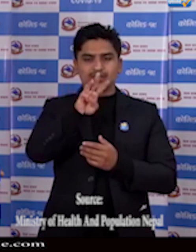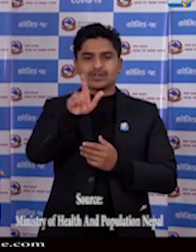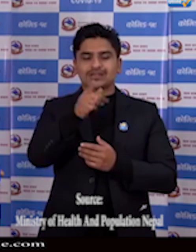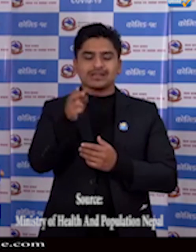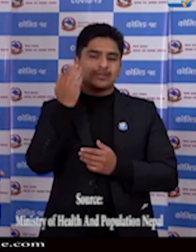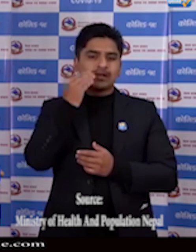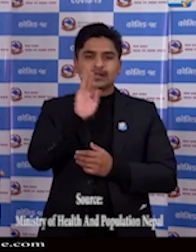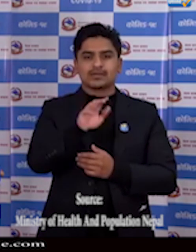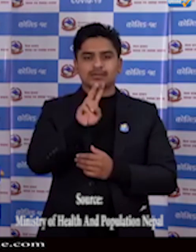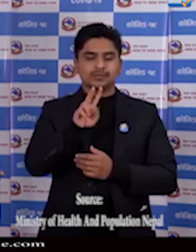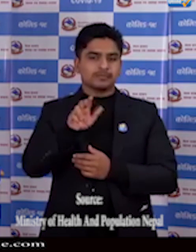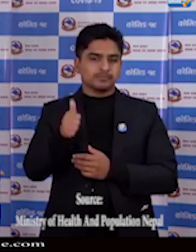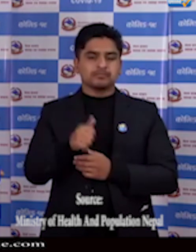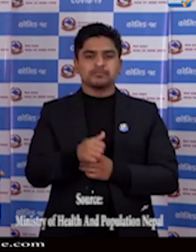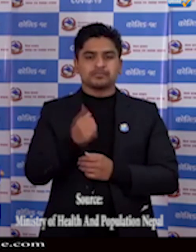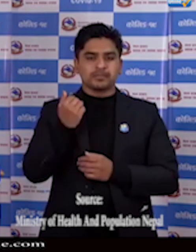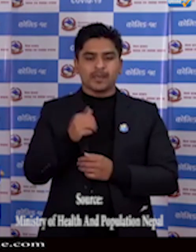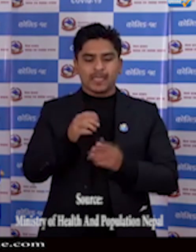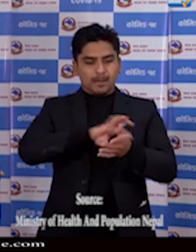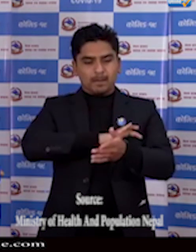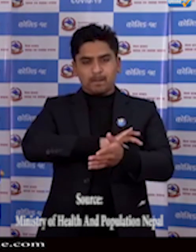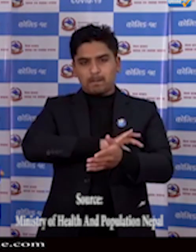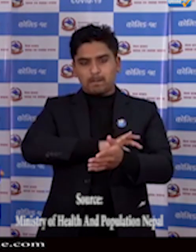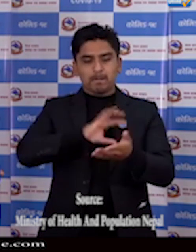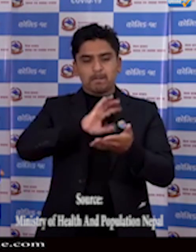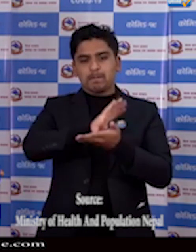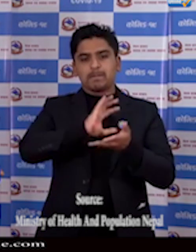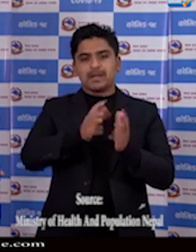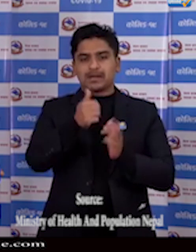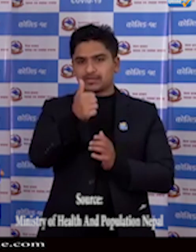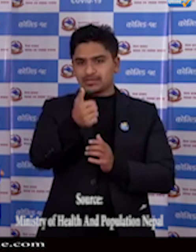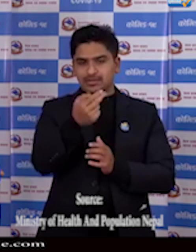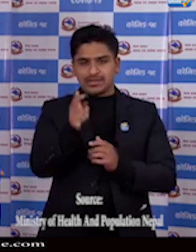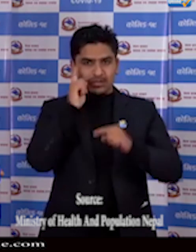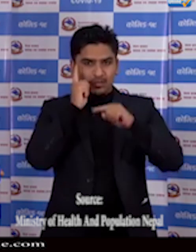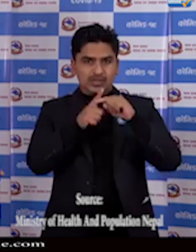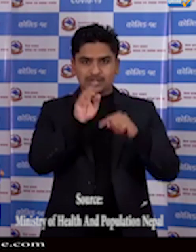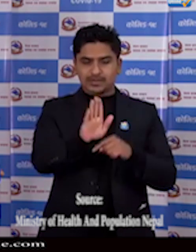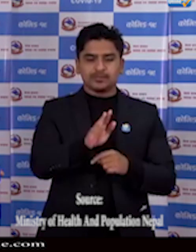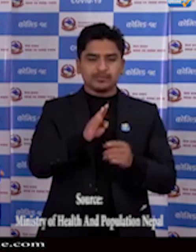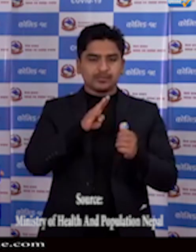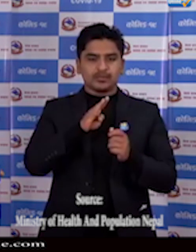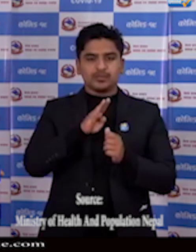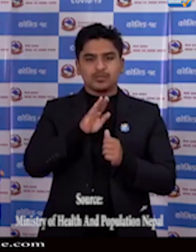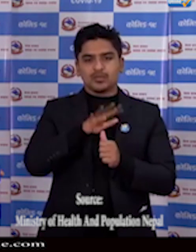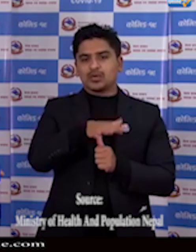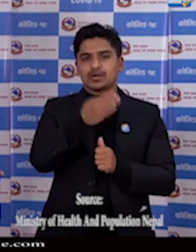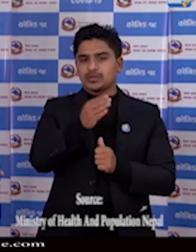हुनुहुन्छ। उहाँहरूमध्ये प्रादेशिक जनस्वास्थ्य प्रयोगशाला विराटनगरमा 6 जनाको पोजिटिभ आएको छ। मोरङका